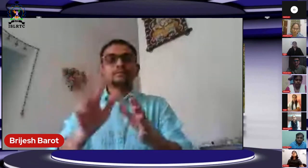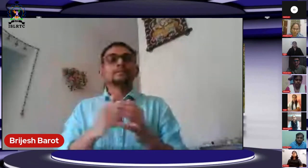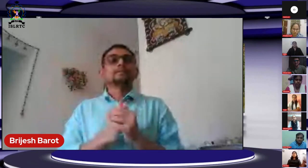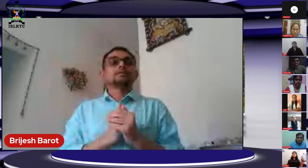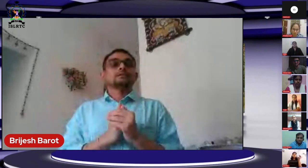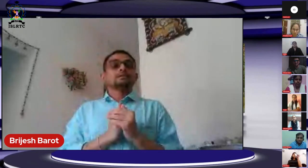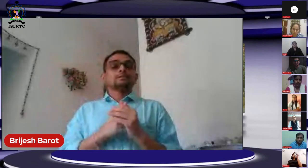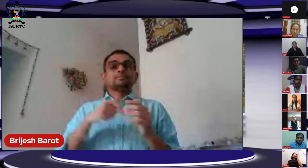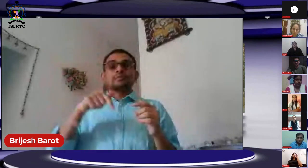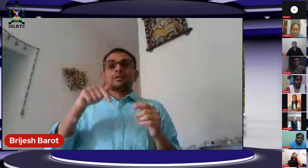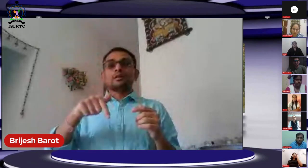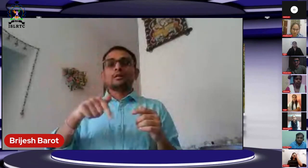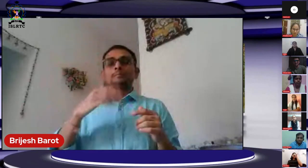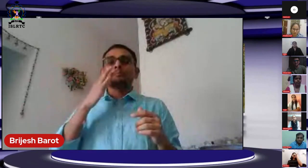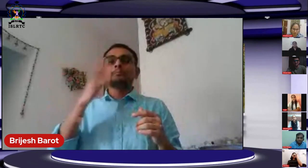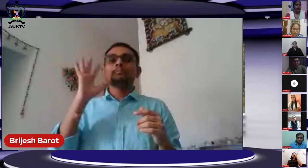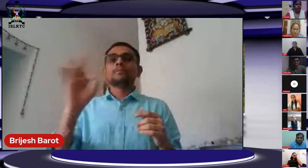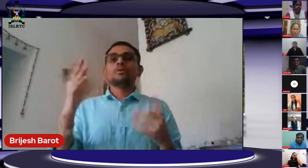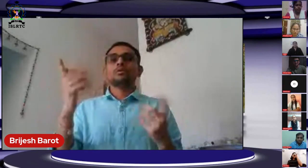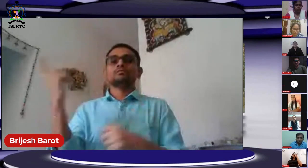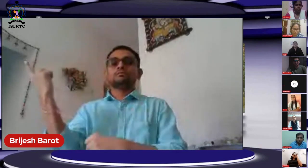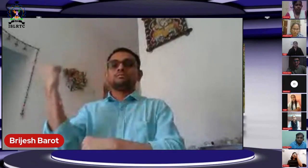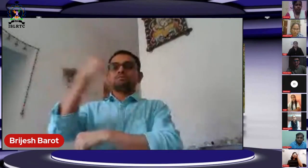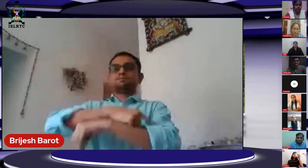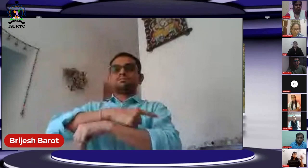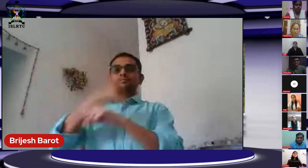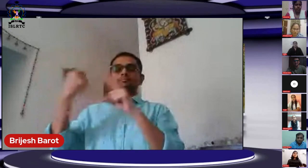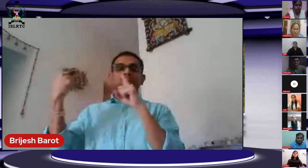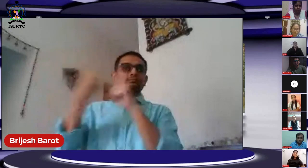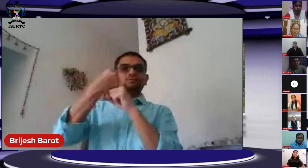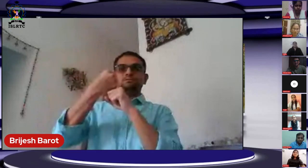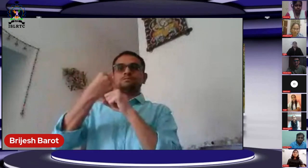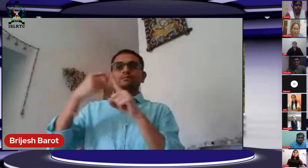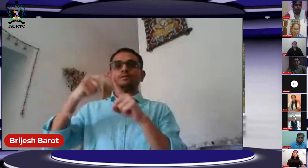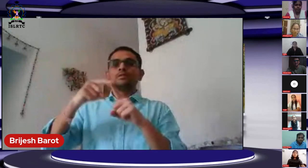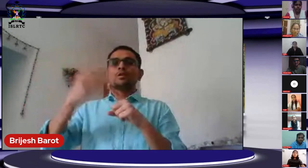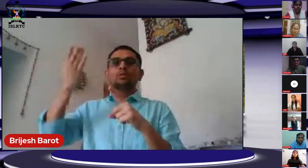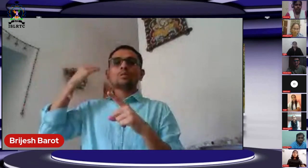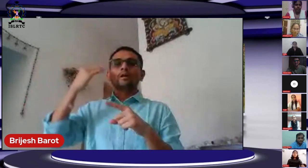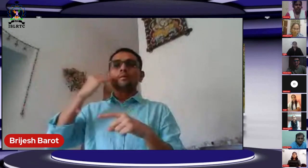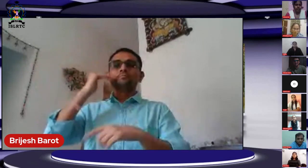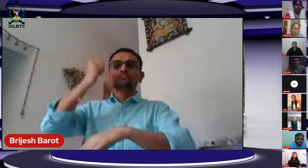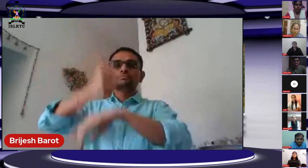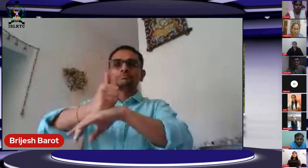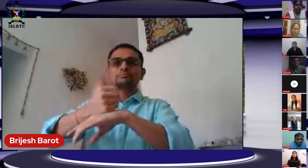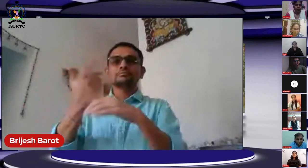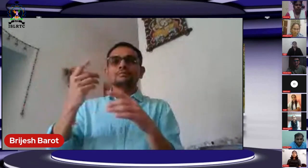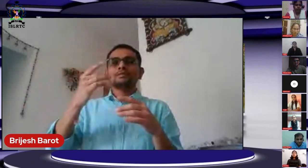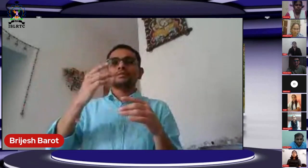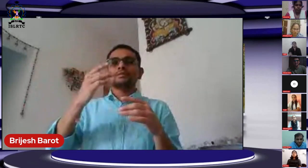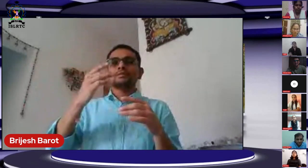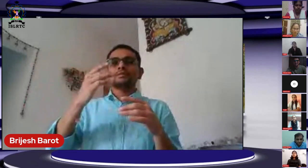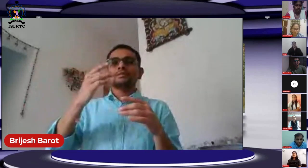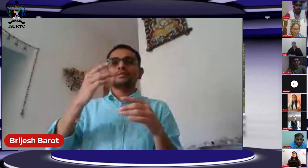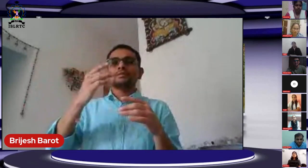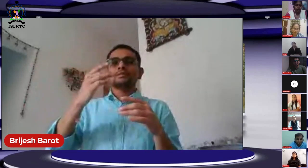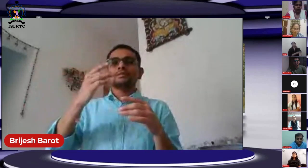and and I'm wishing for the international yoga day. The important